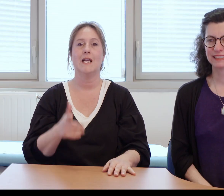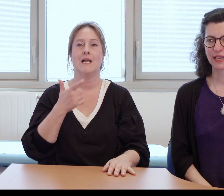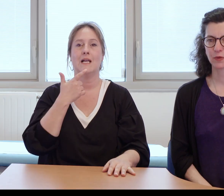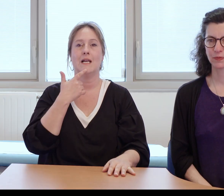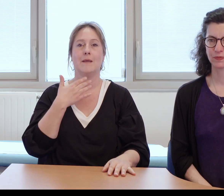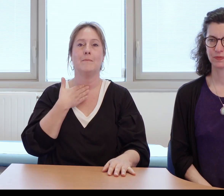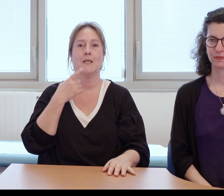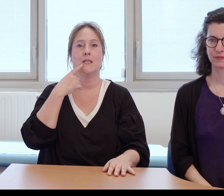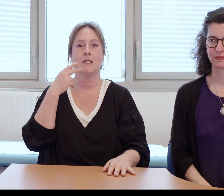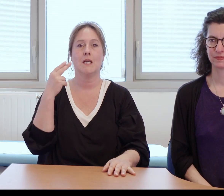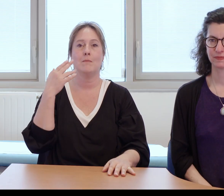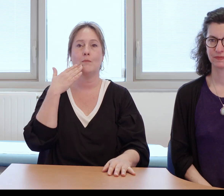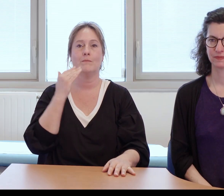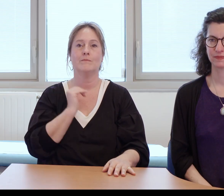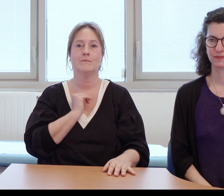Les médicaments.